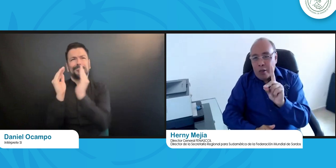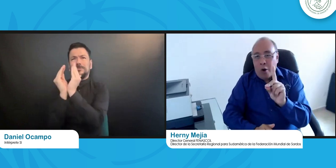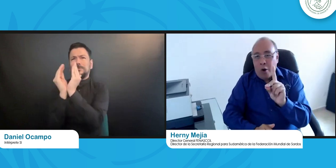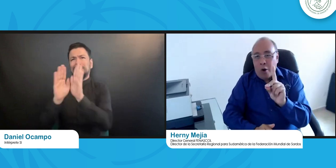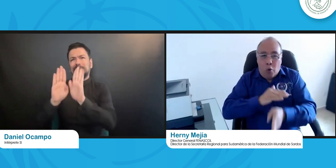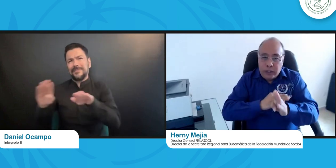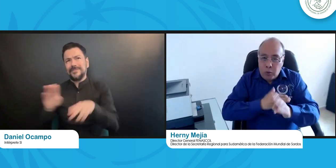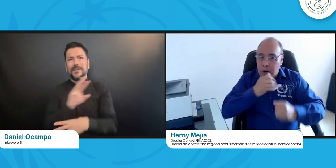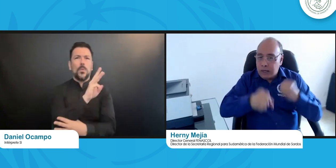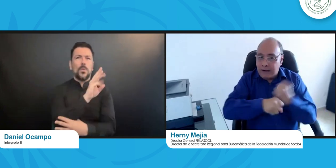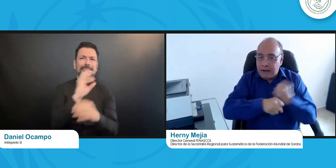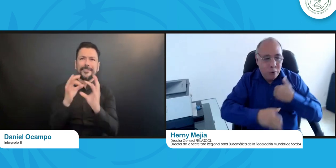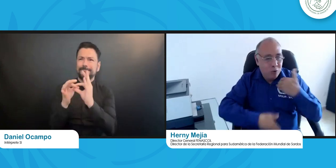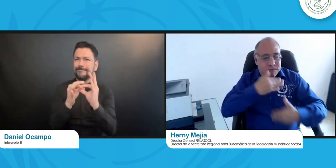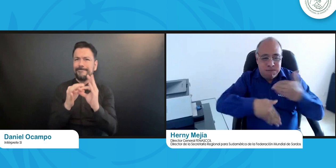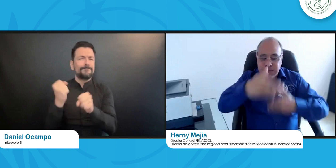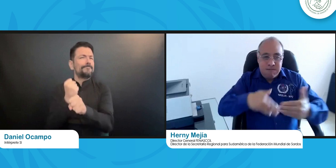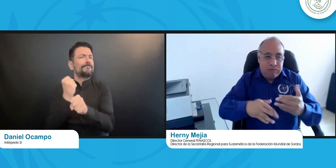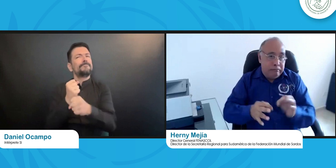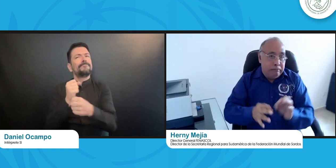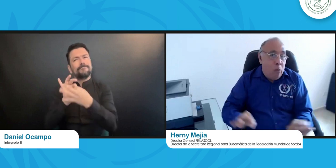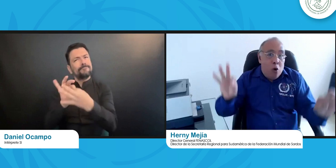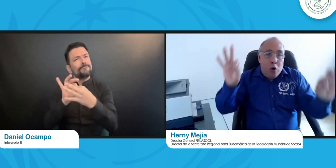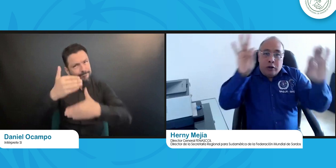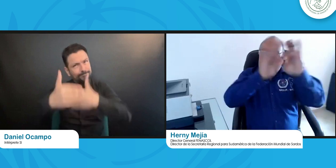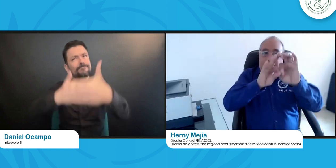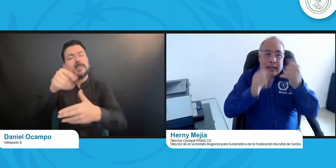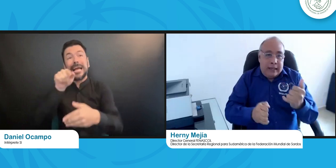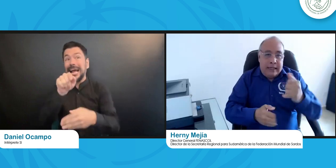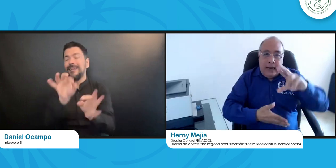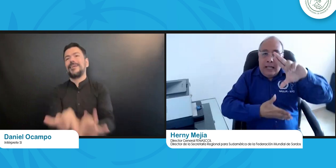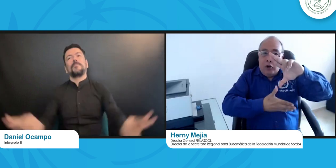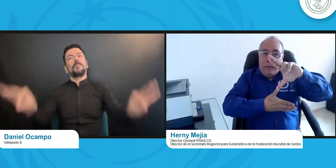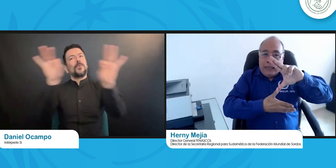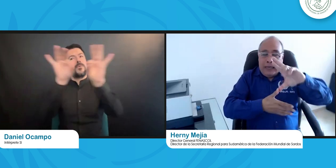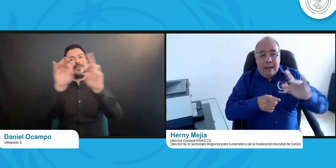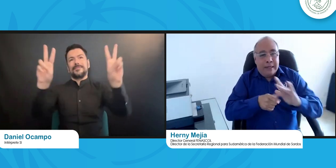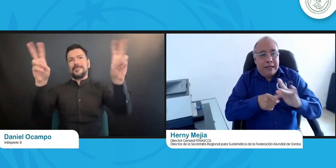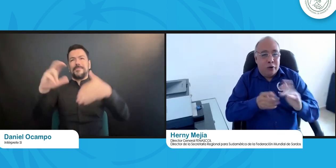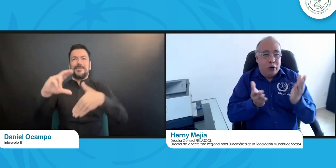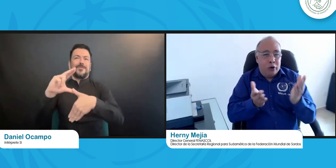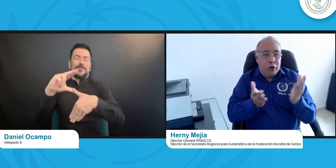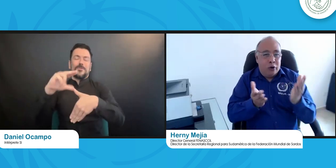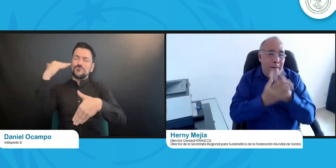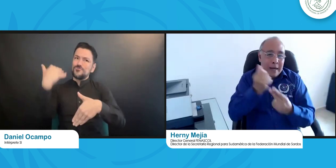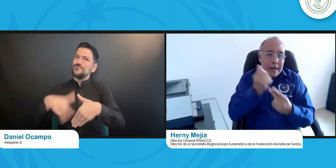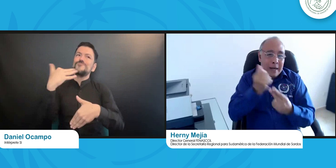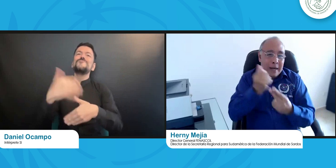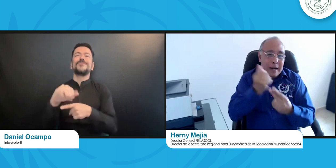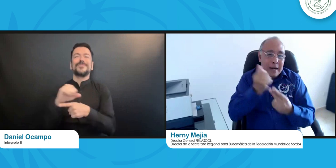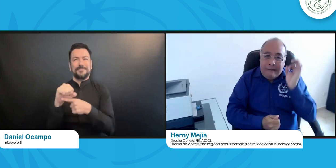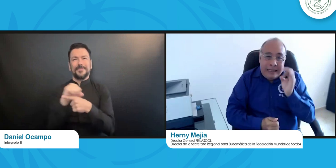y celebro sobre todo que la UNICEF y la WFD siga trabajando pensando en